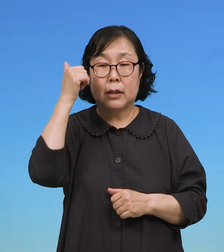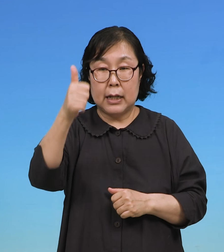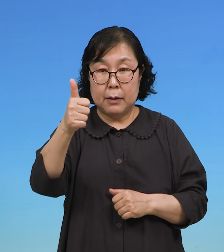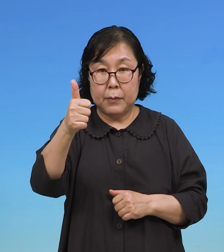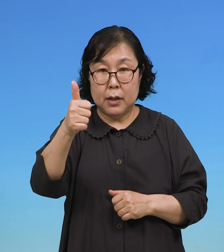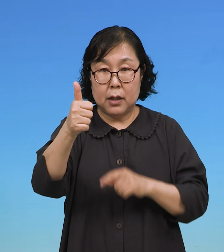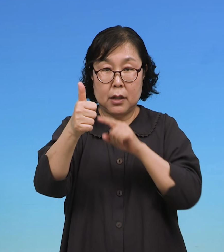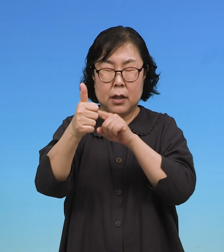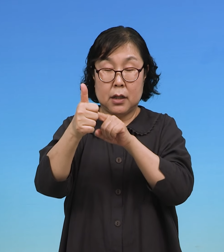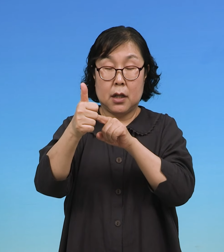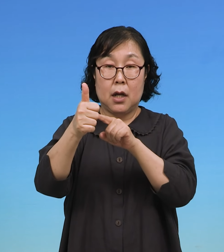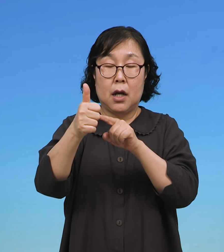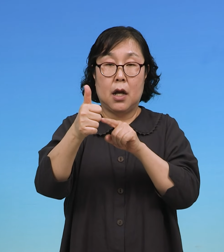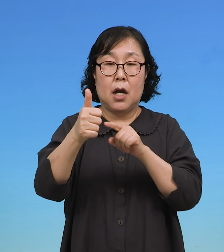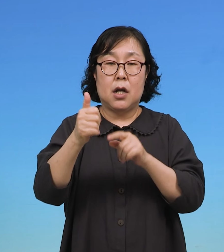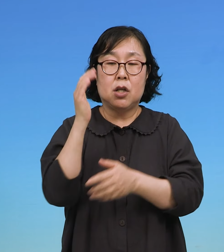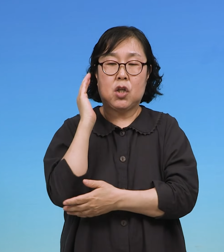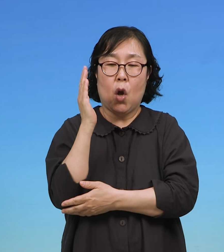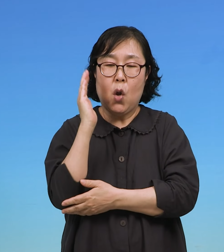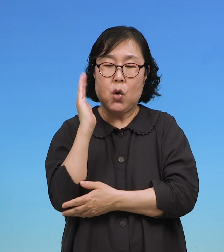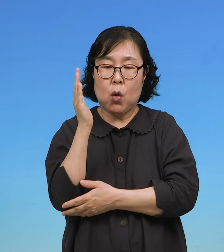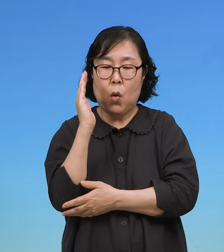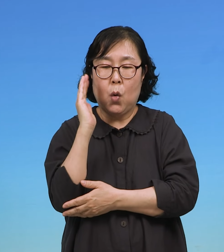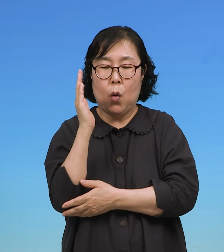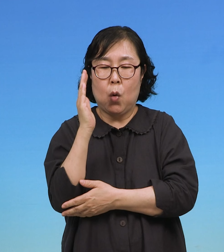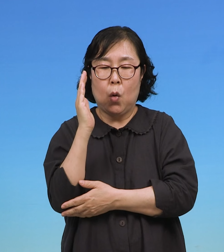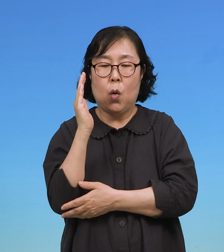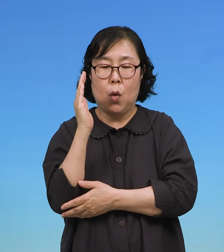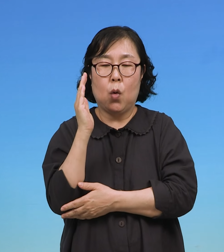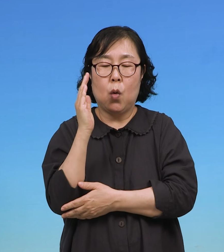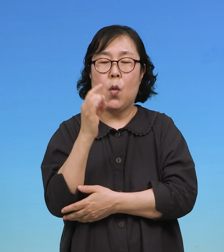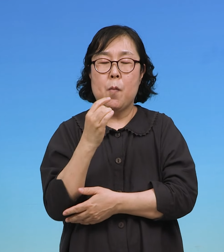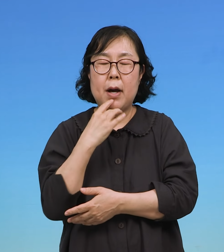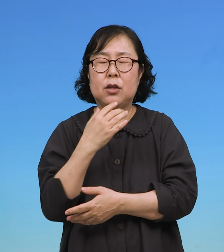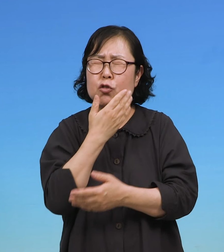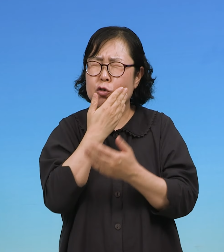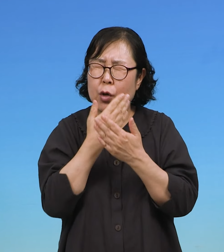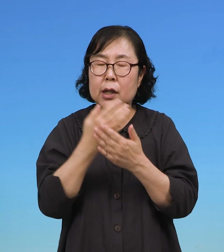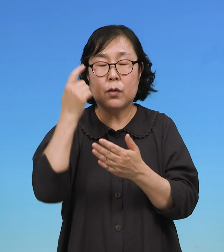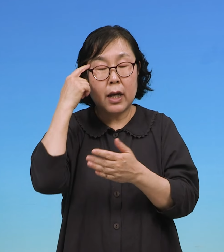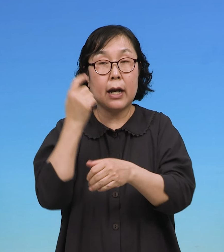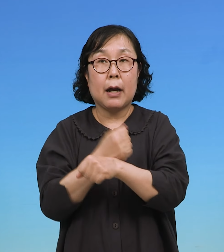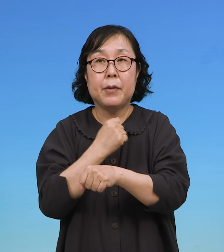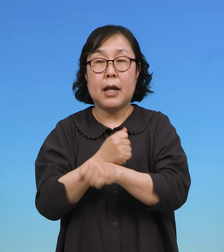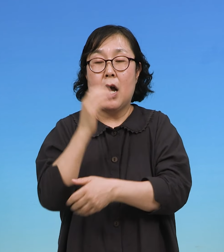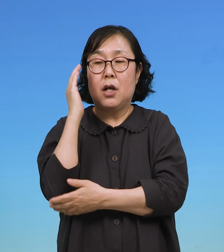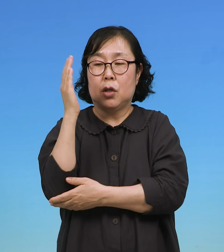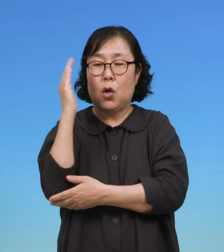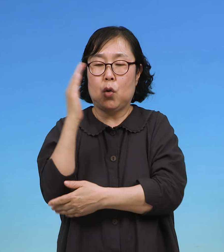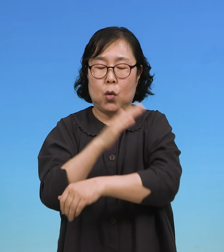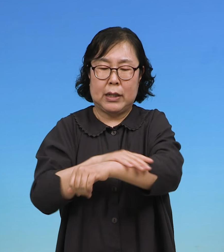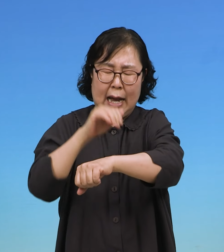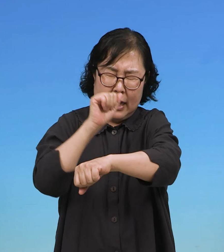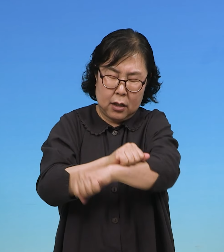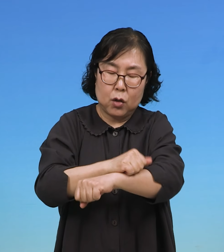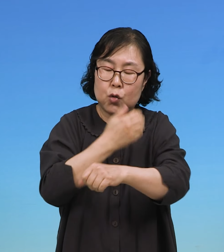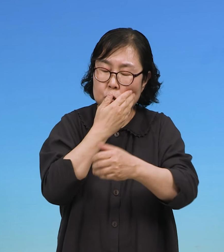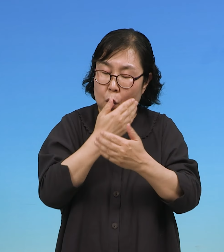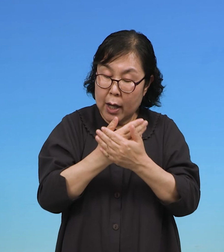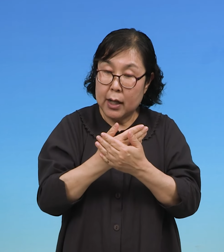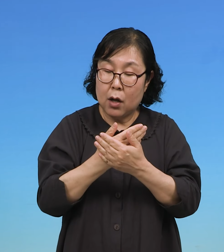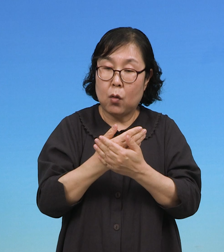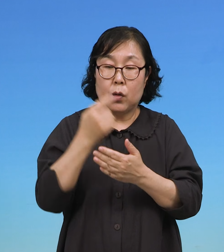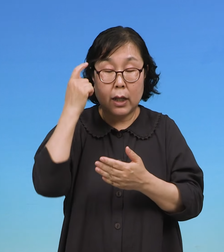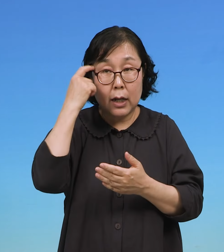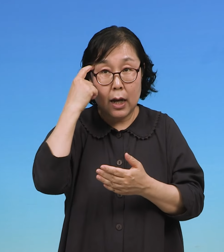뭐냐 그러면 다 설교라 그러잖아요. 가르치기를 잘해야 된다. 교회 선택에서 이 설교 잘하는 게 참